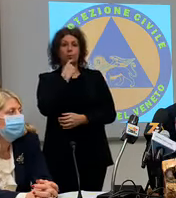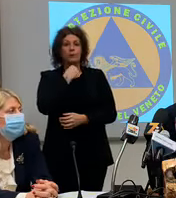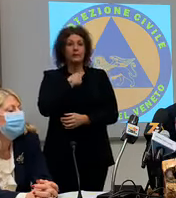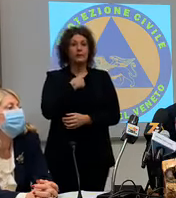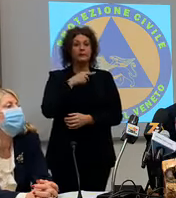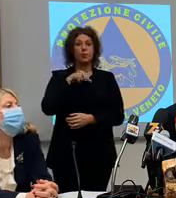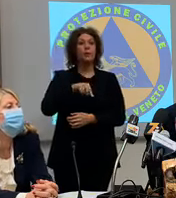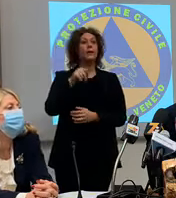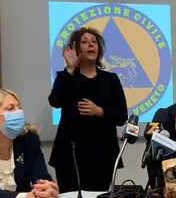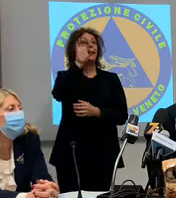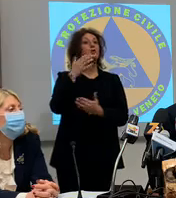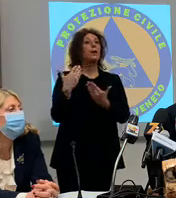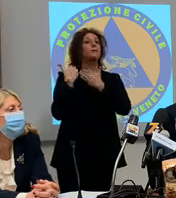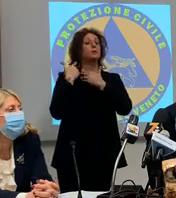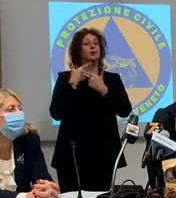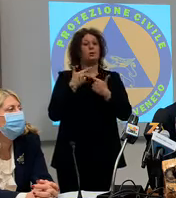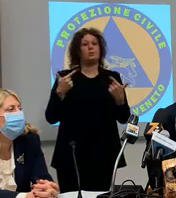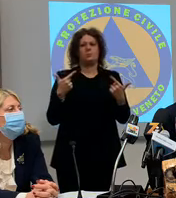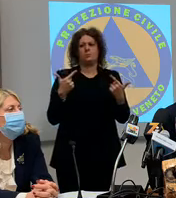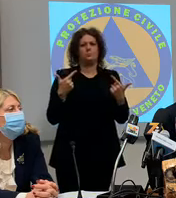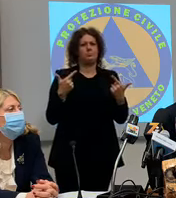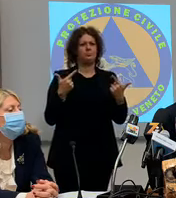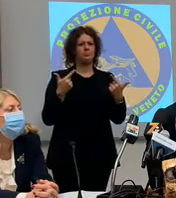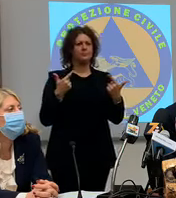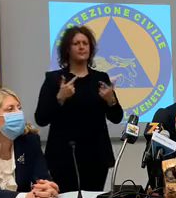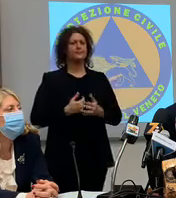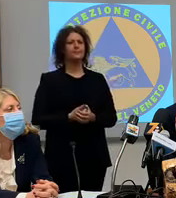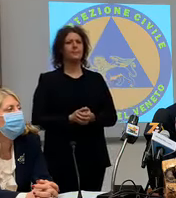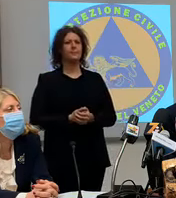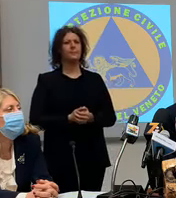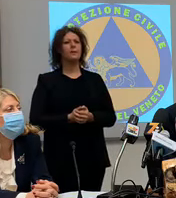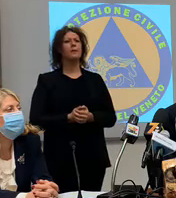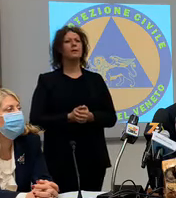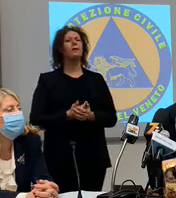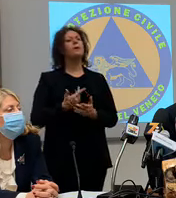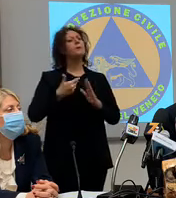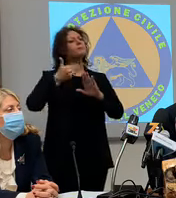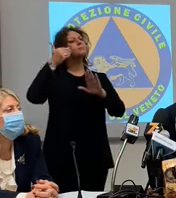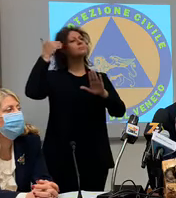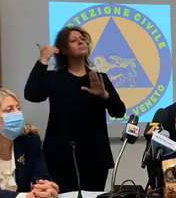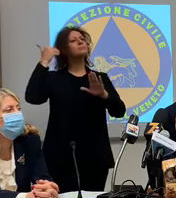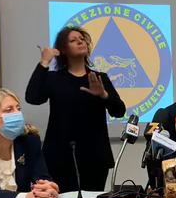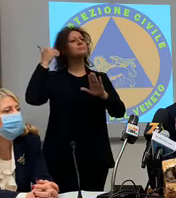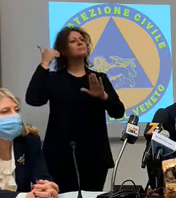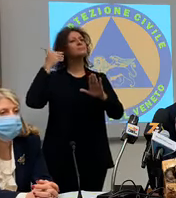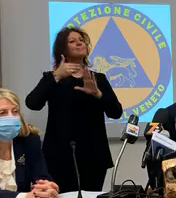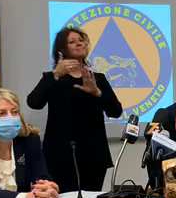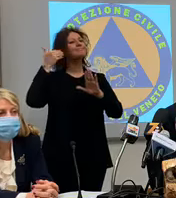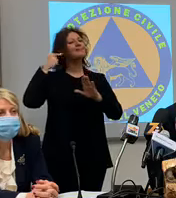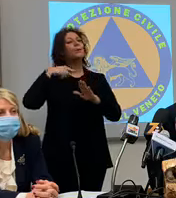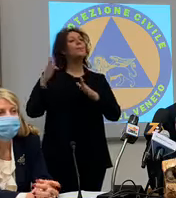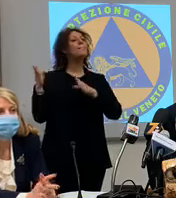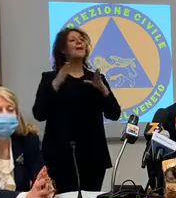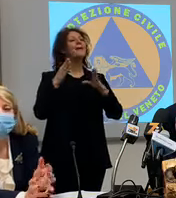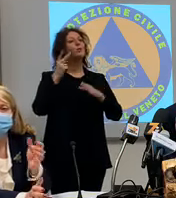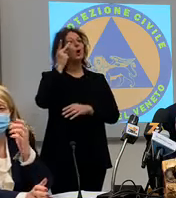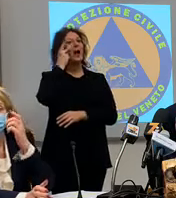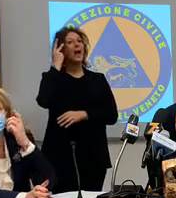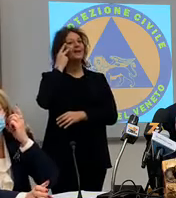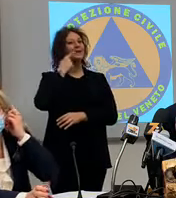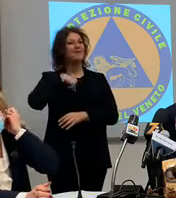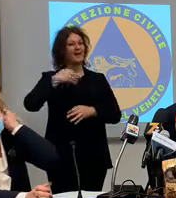dov'erano tutti quelli che oggi dicono ci Asso responsabilità quando il mondo intero ci attaccava per la chiusura del Carnevale delle